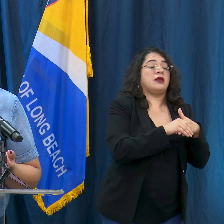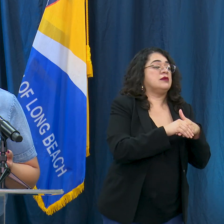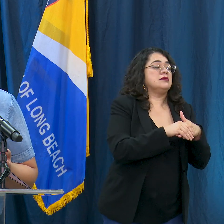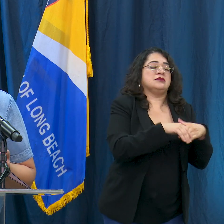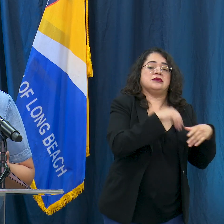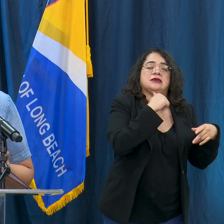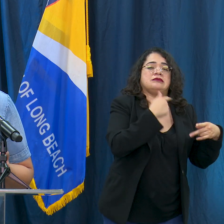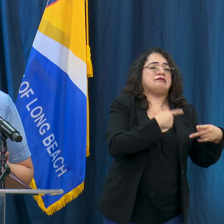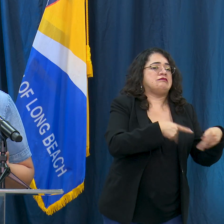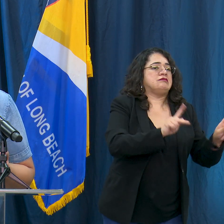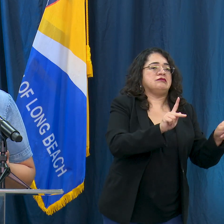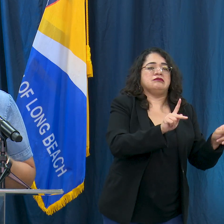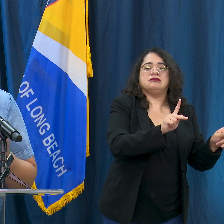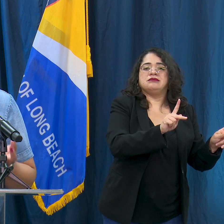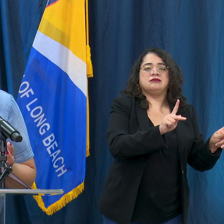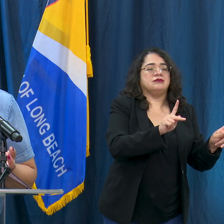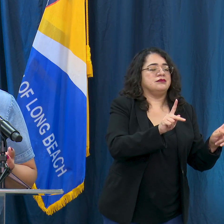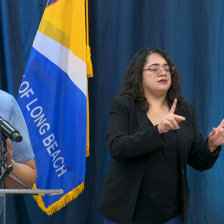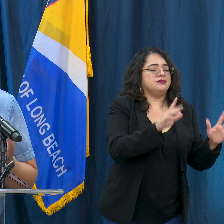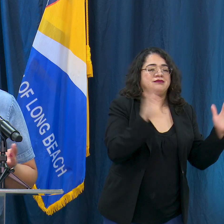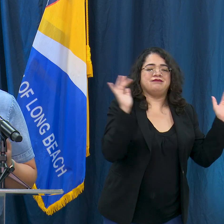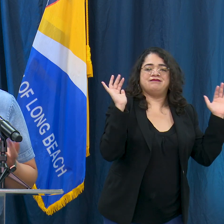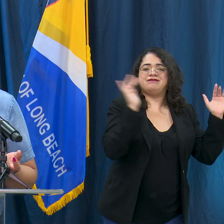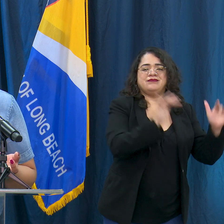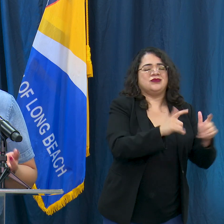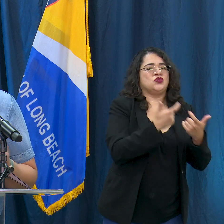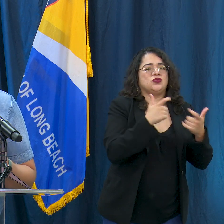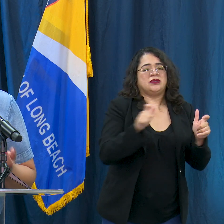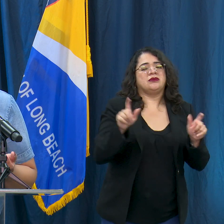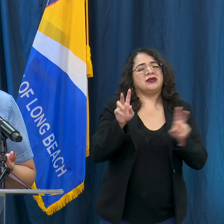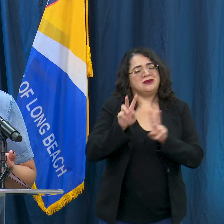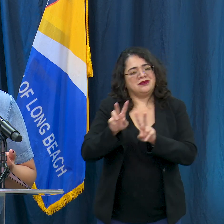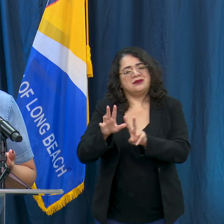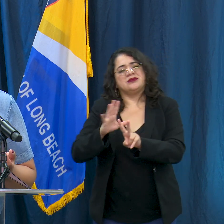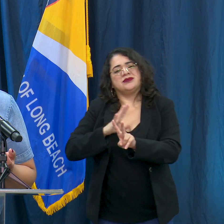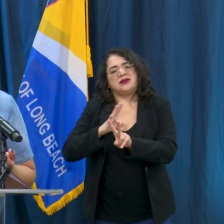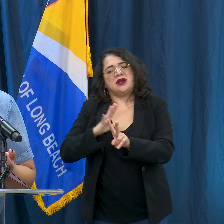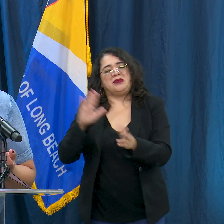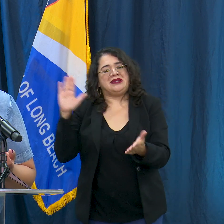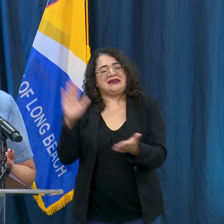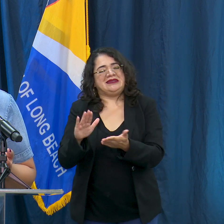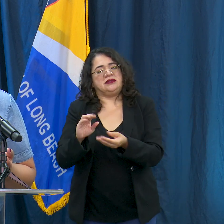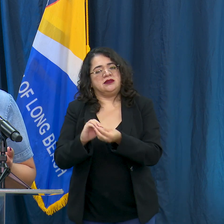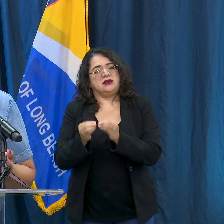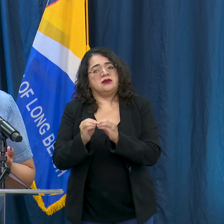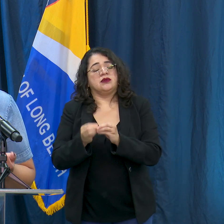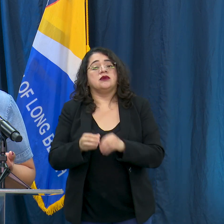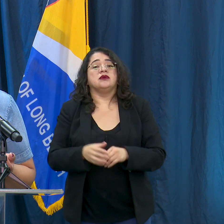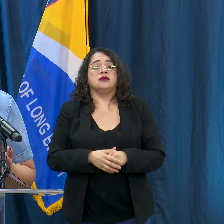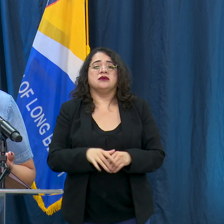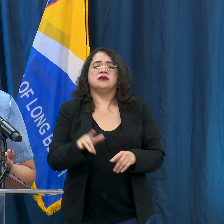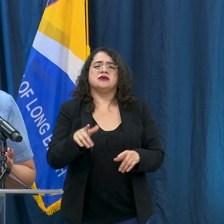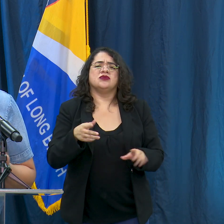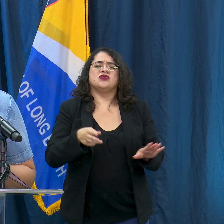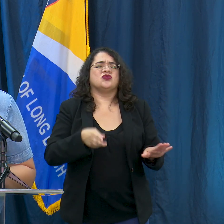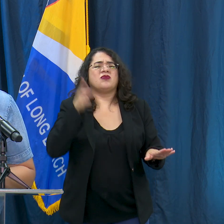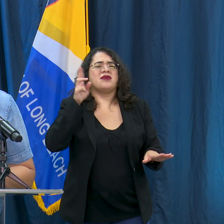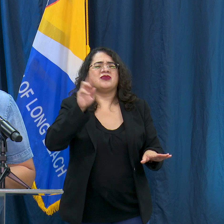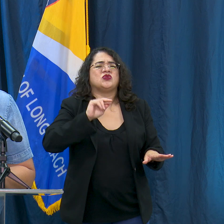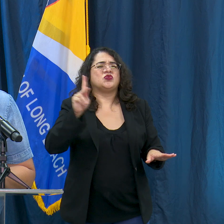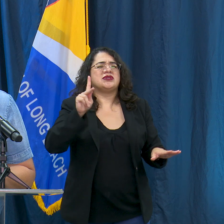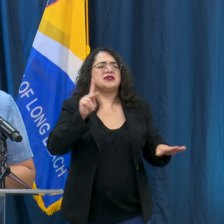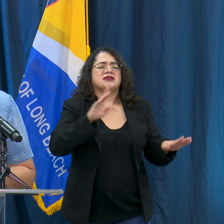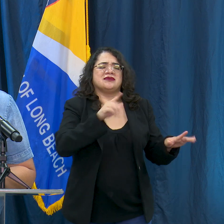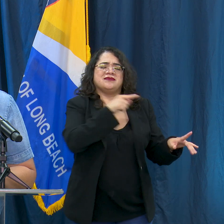son, todavía se consideran eventos de alto riesgo o no son, por este momento no se pueden